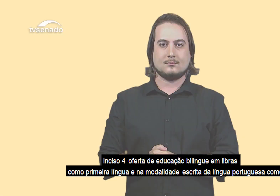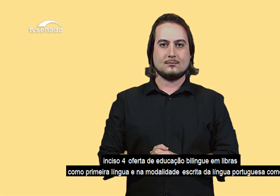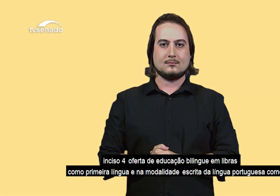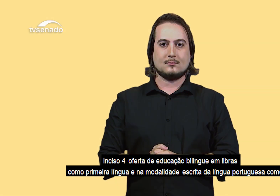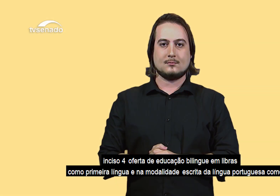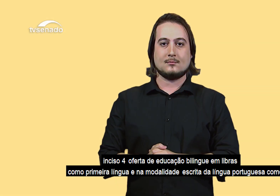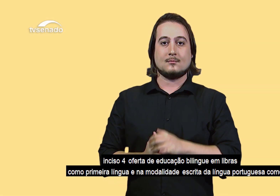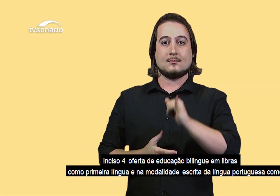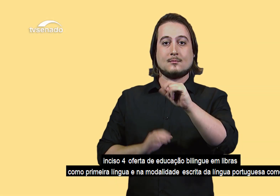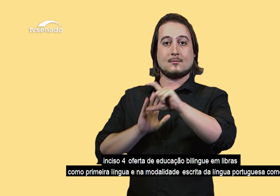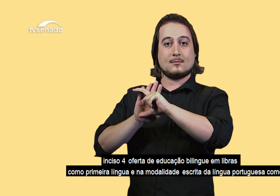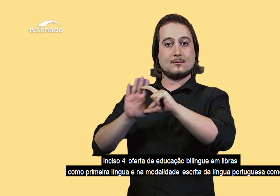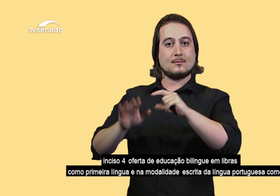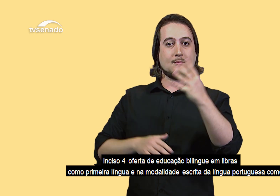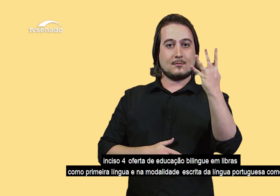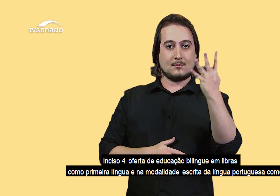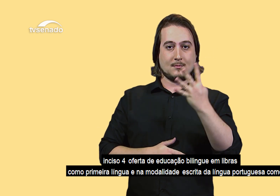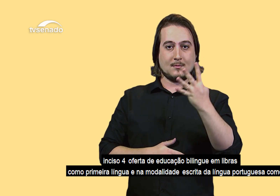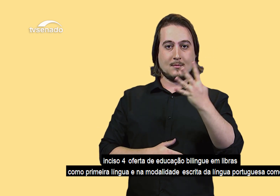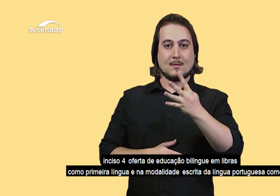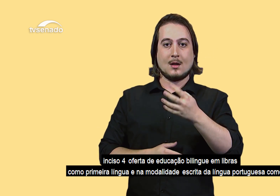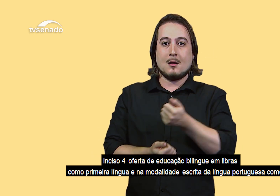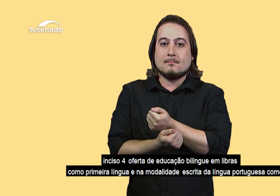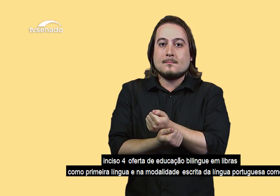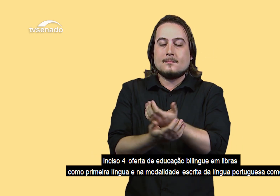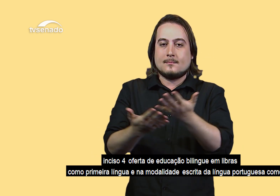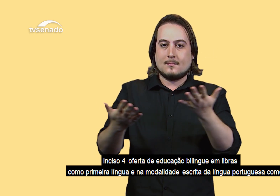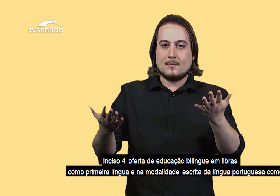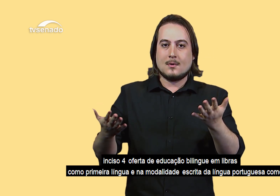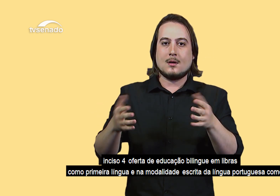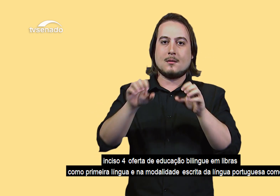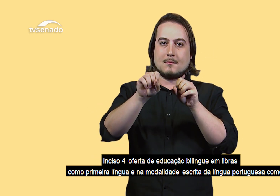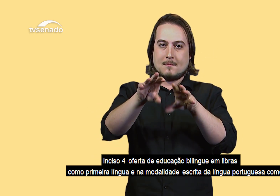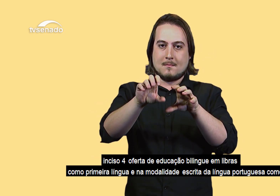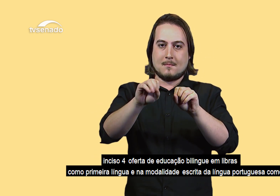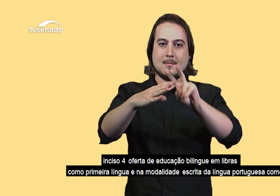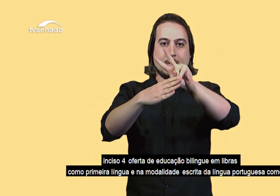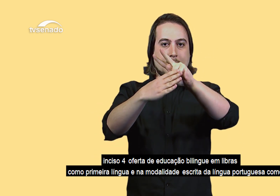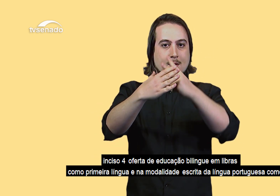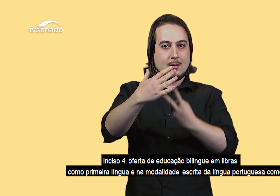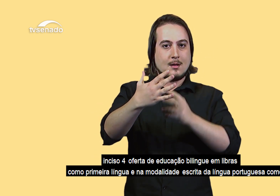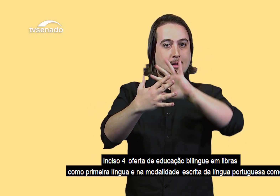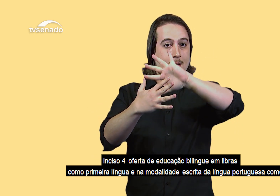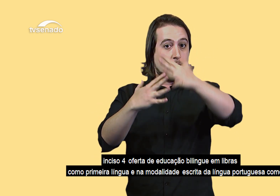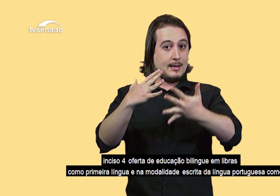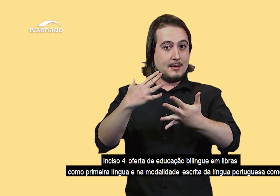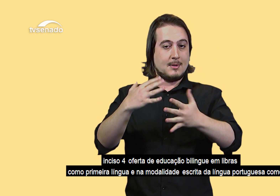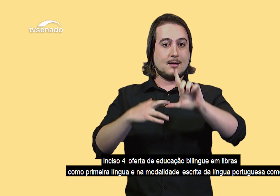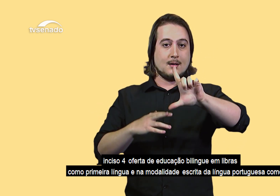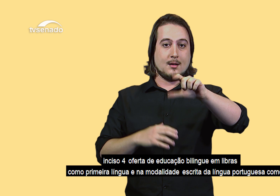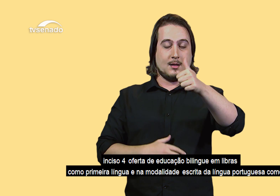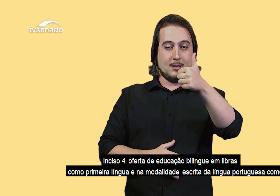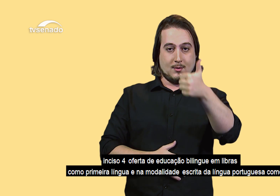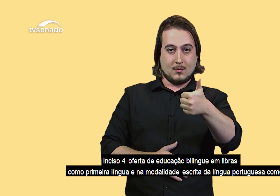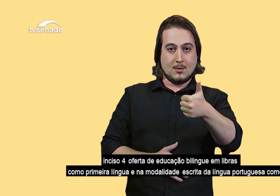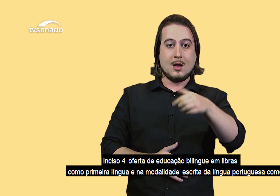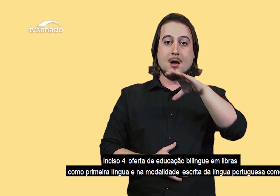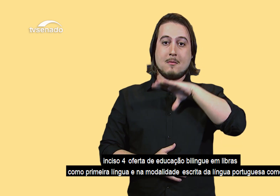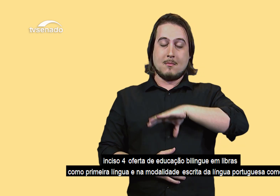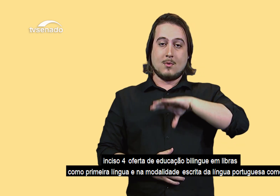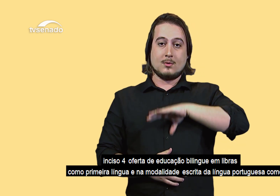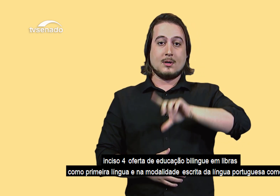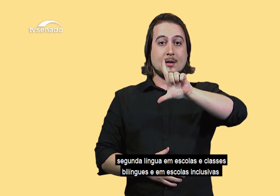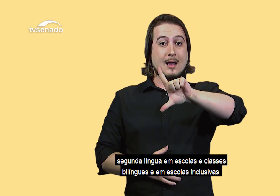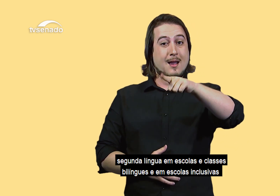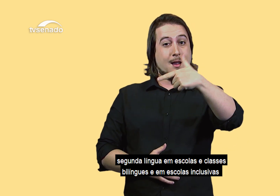Inciso 4. Oferta de educação bilíngue em libras como primeira língua e na modalidade escrita da língua